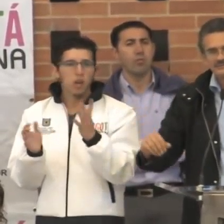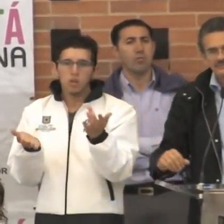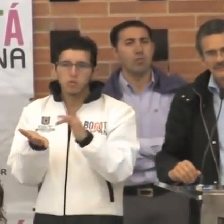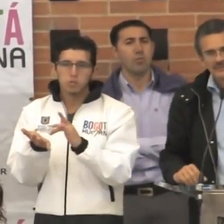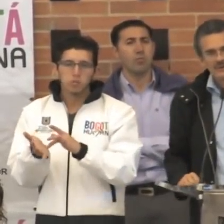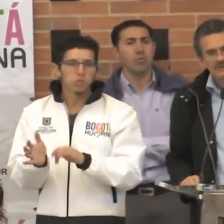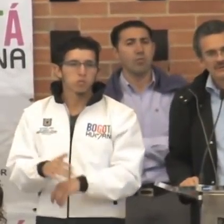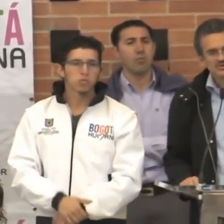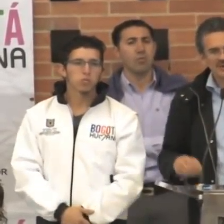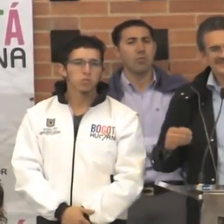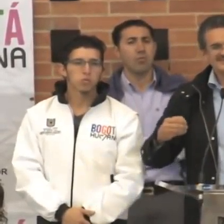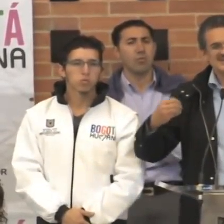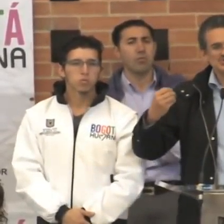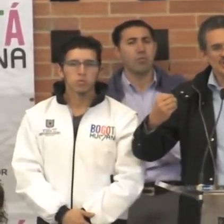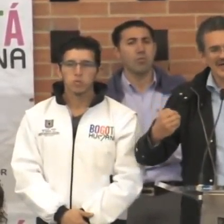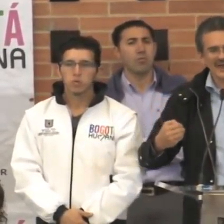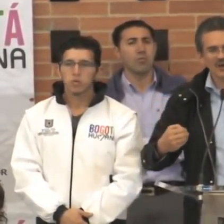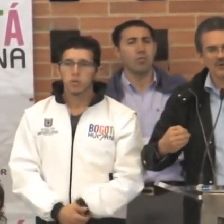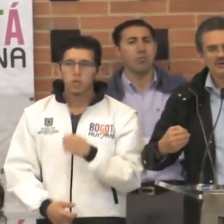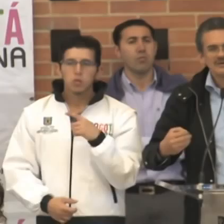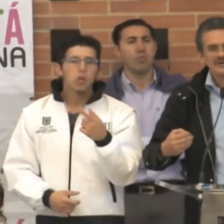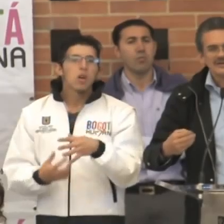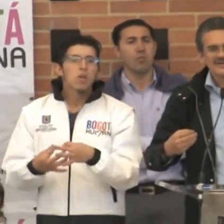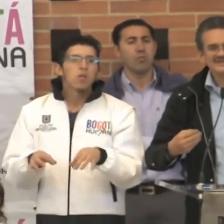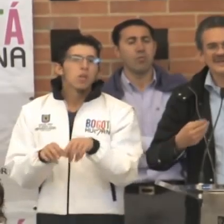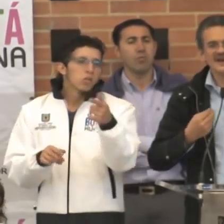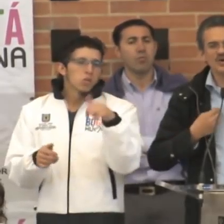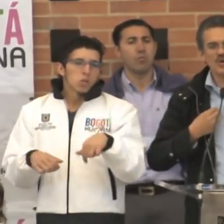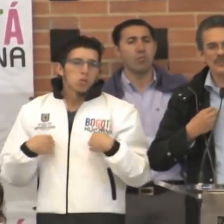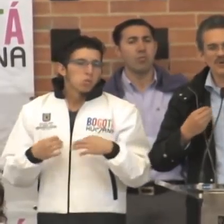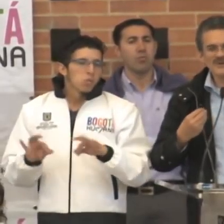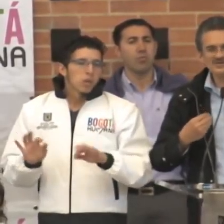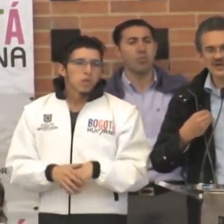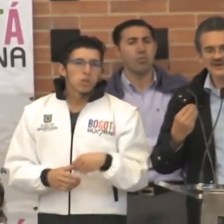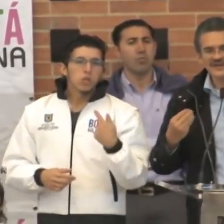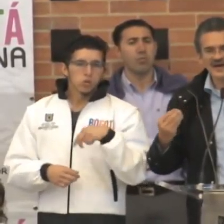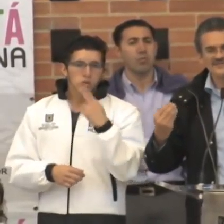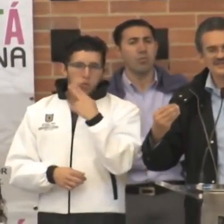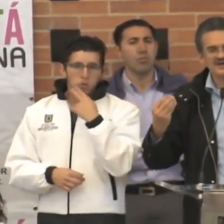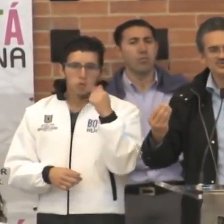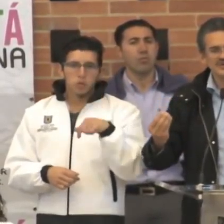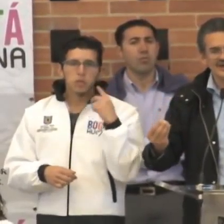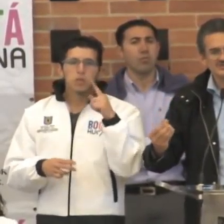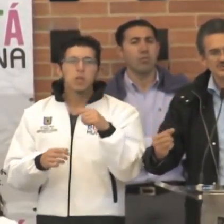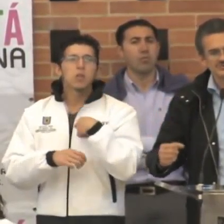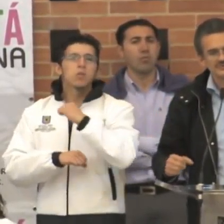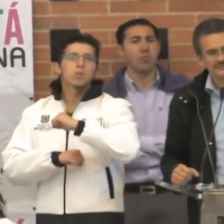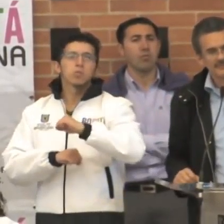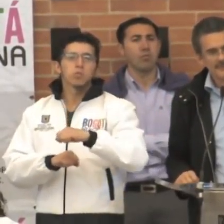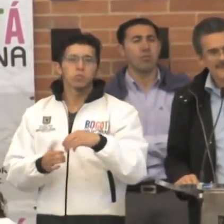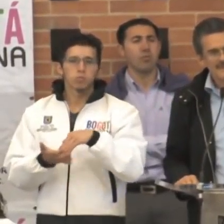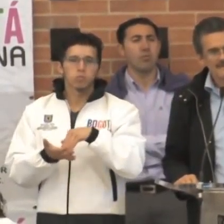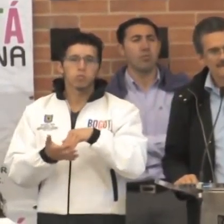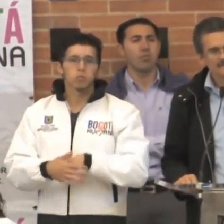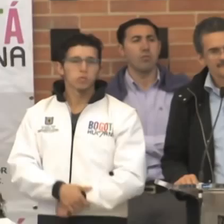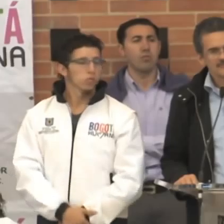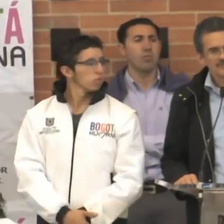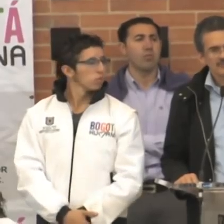nada. Solamente ser ciudadano y tener el compromiso de venir a defender sus derechos.